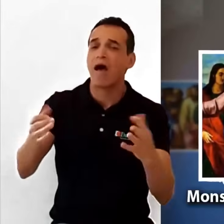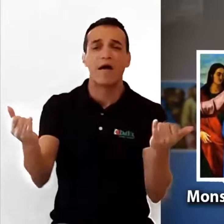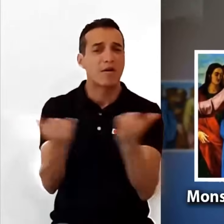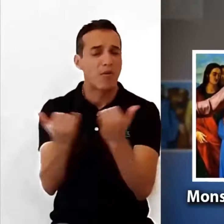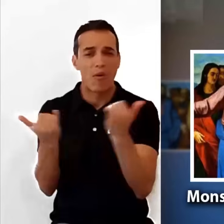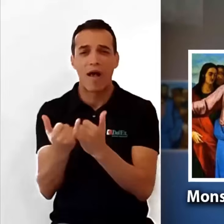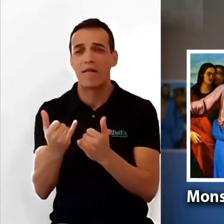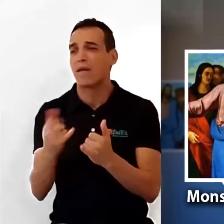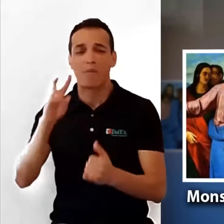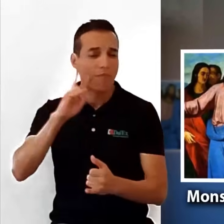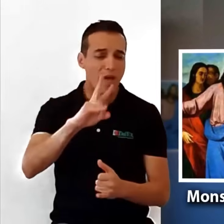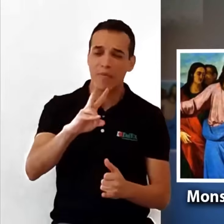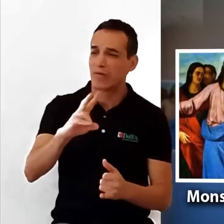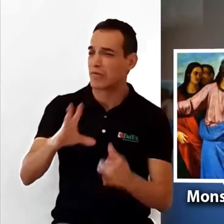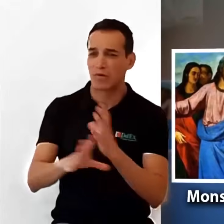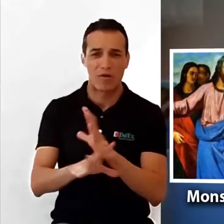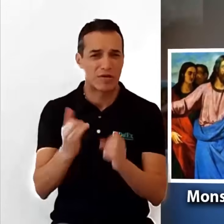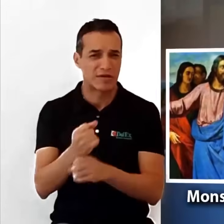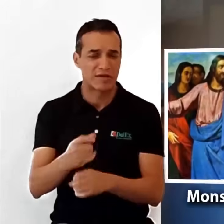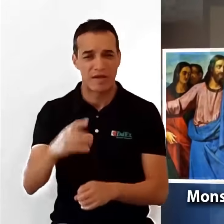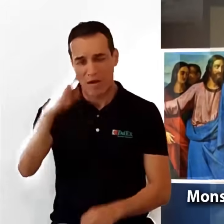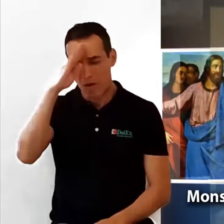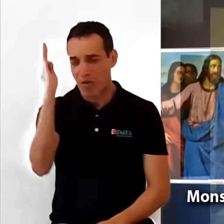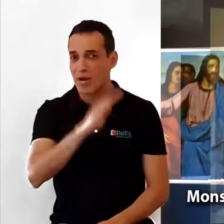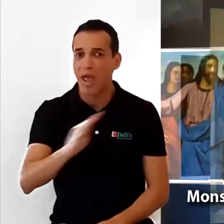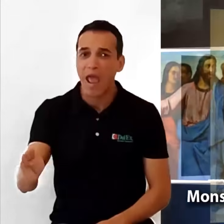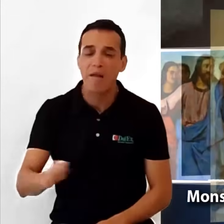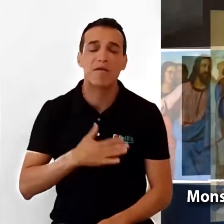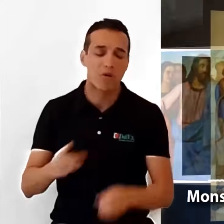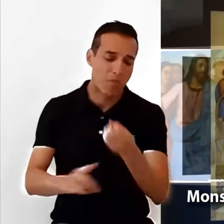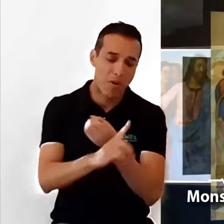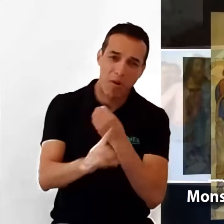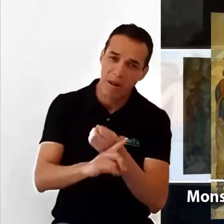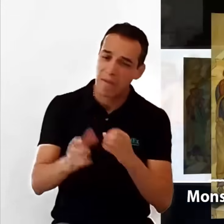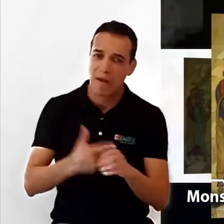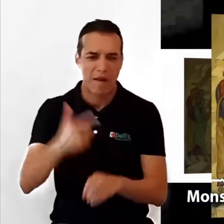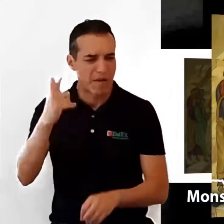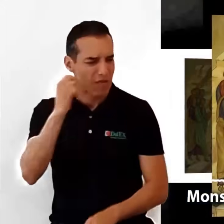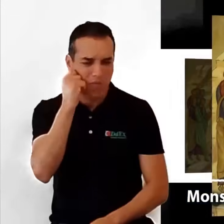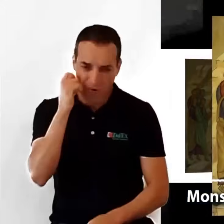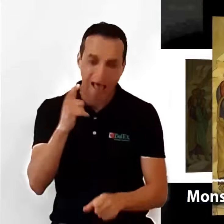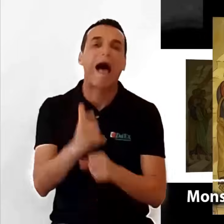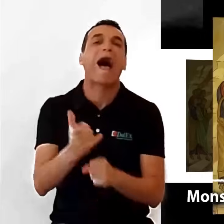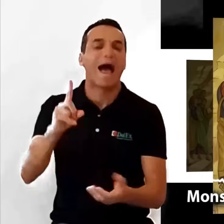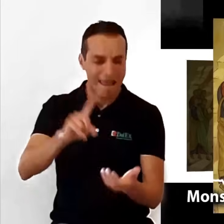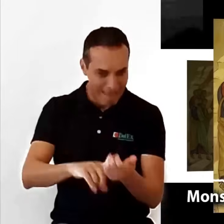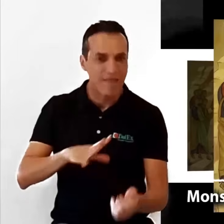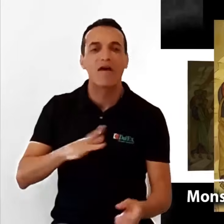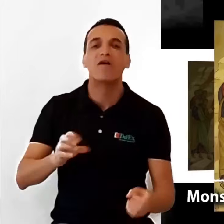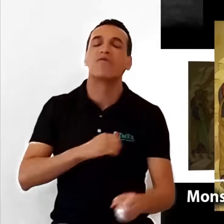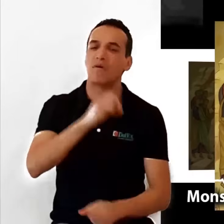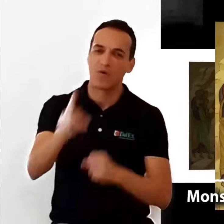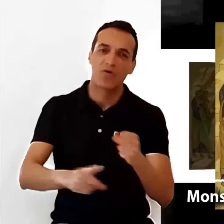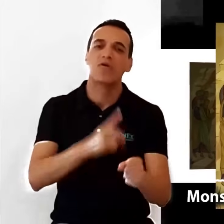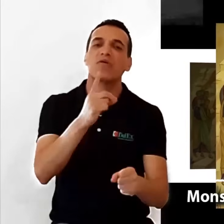terribles, descubriremos que aún ahí hay una oportunidad y un reto para anunciar y vivir el